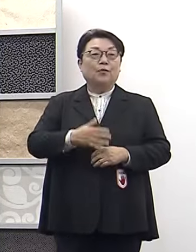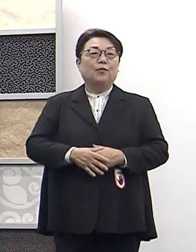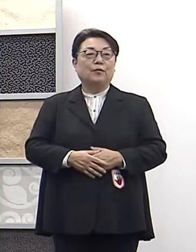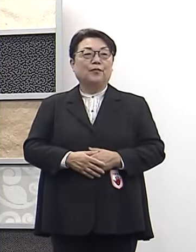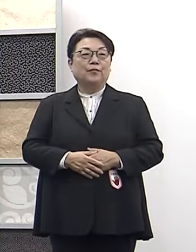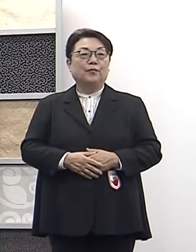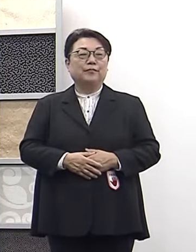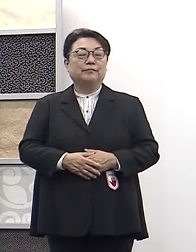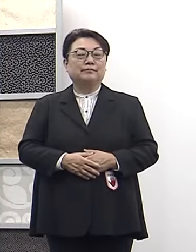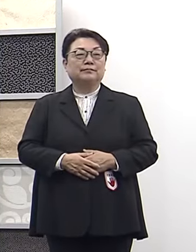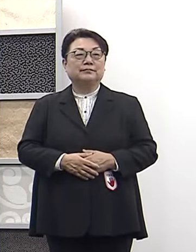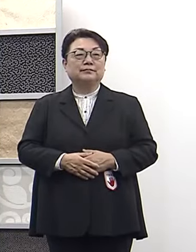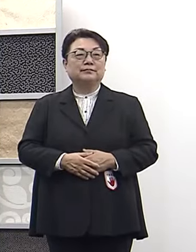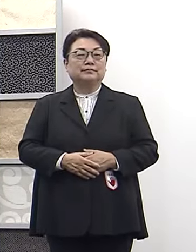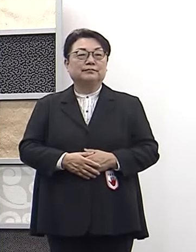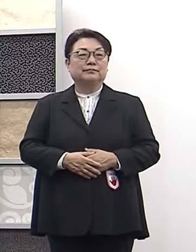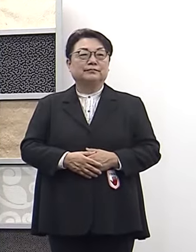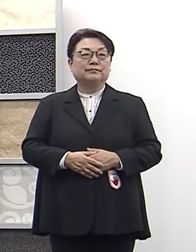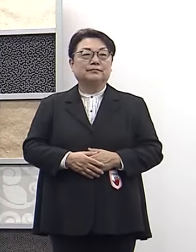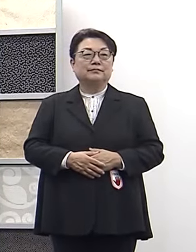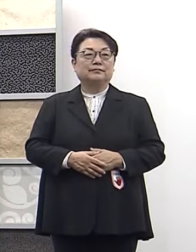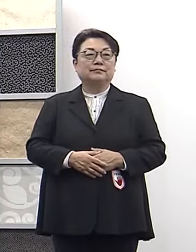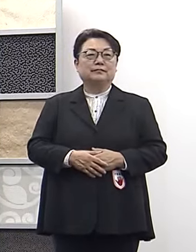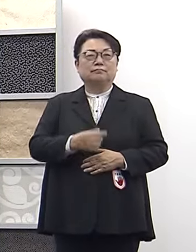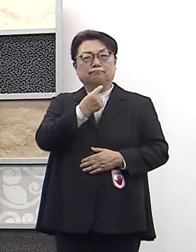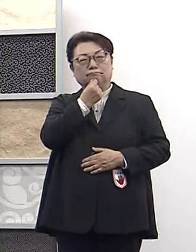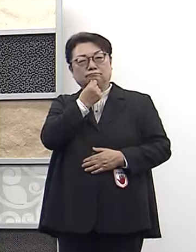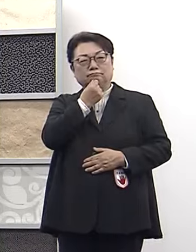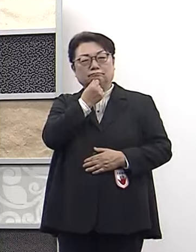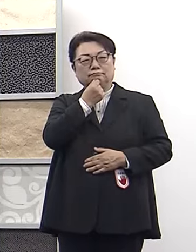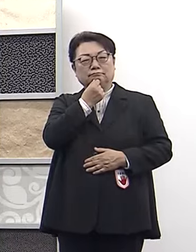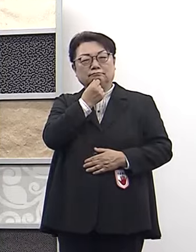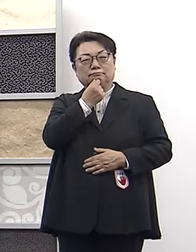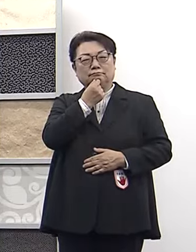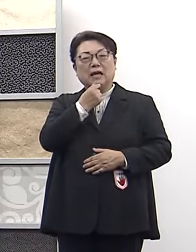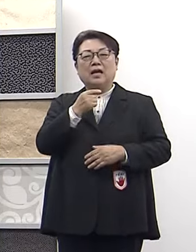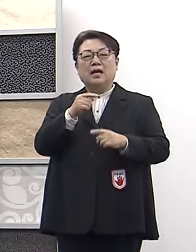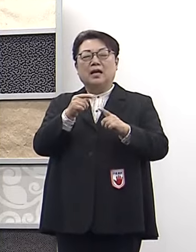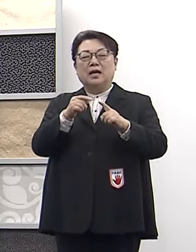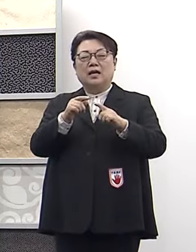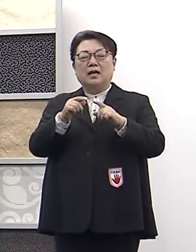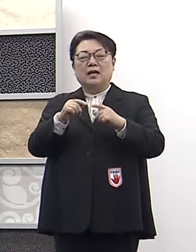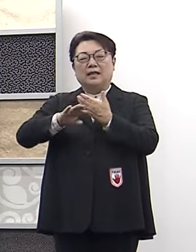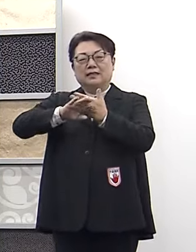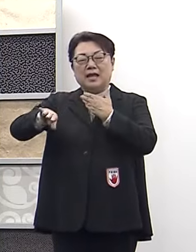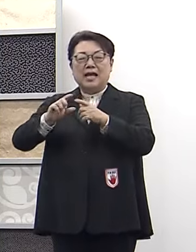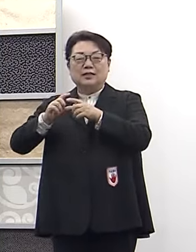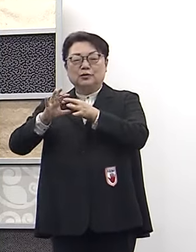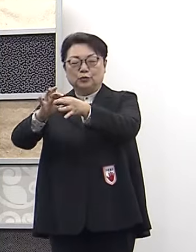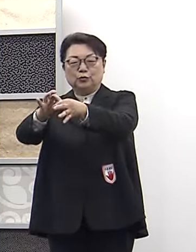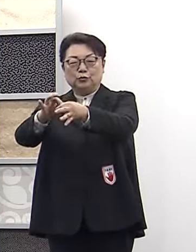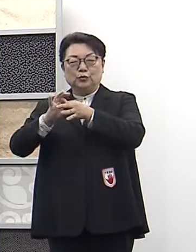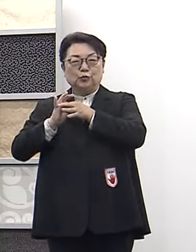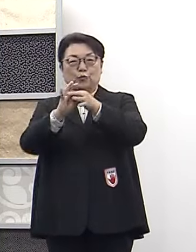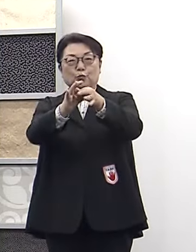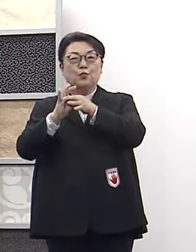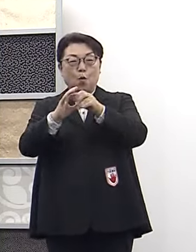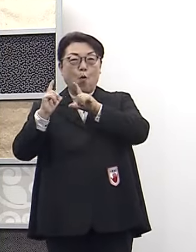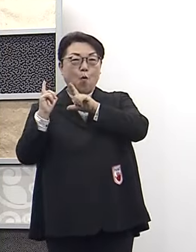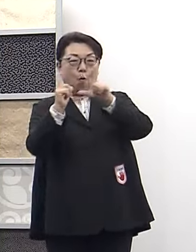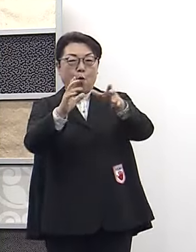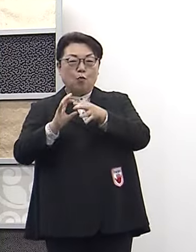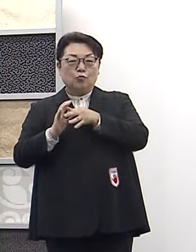すみません。そこで疑惑でですね、公益通報のあり方っていうところの、適正に機能されていたかっていうところが問